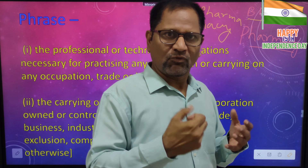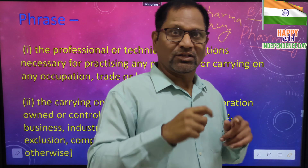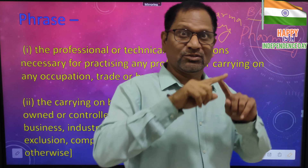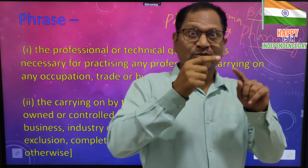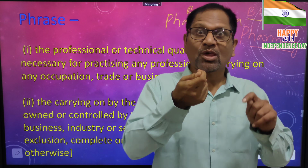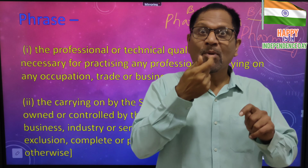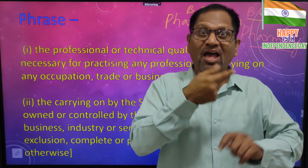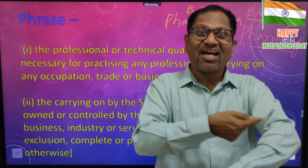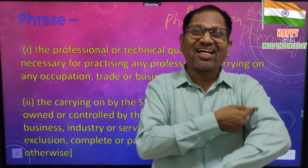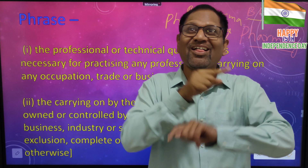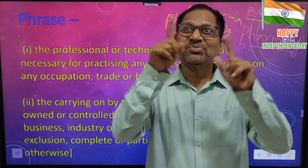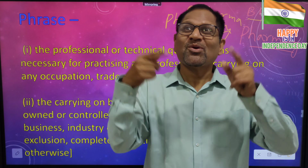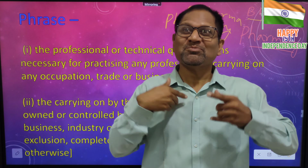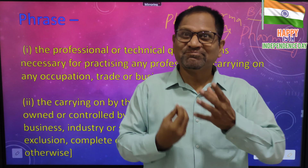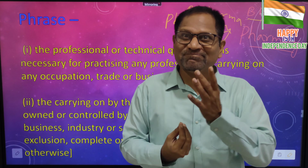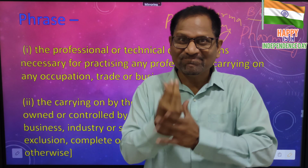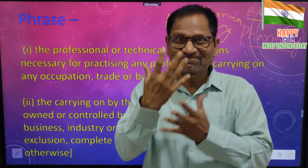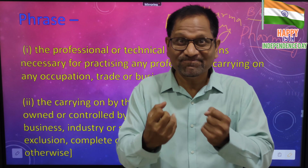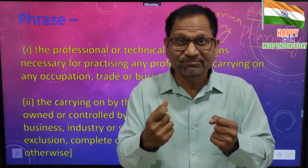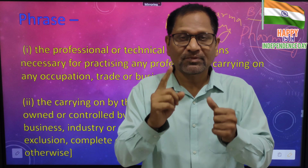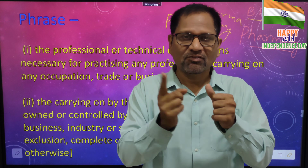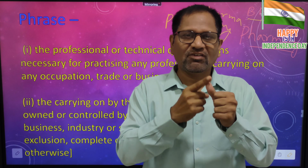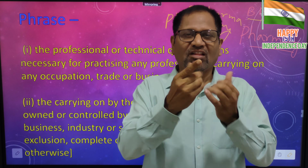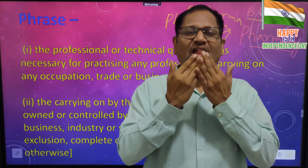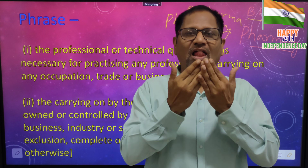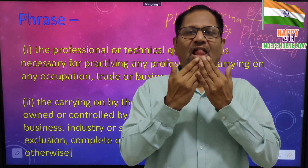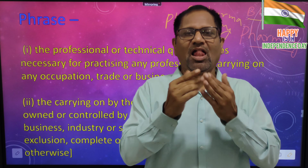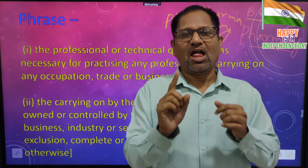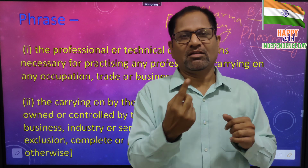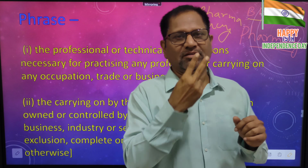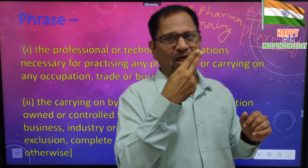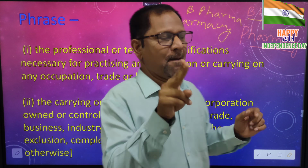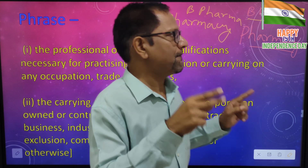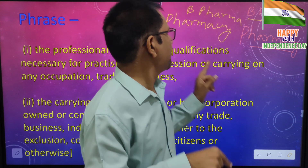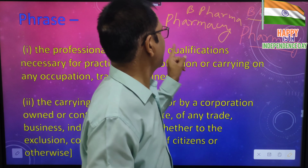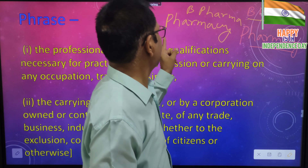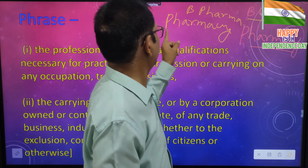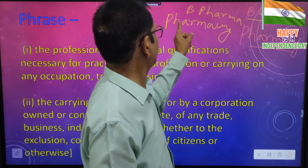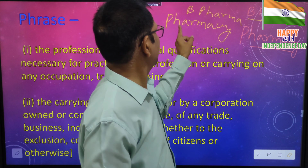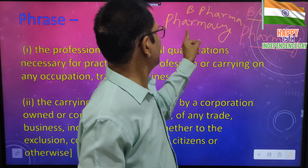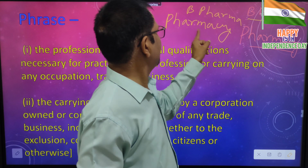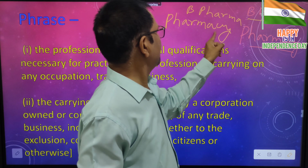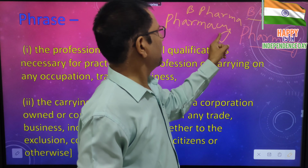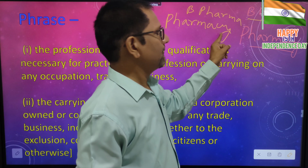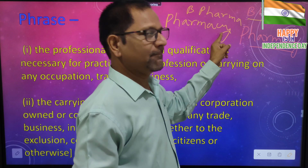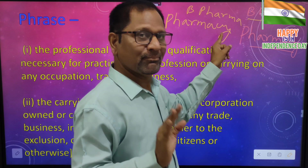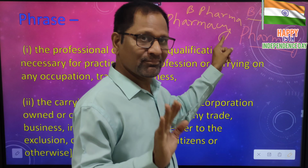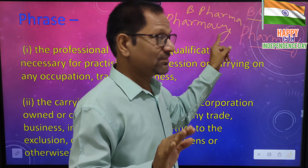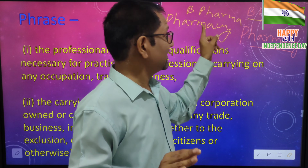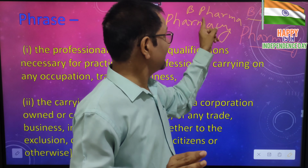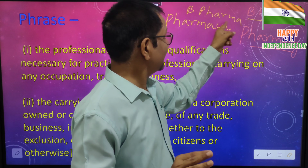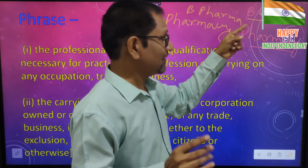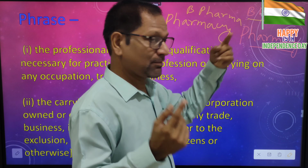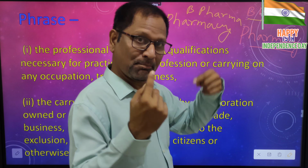आप लोगों को लगता है कि हमको मेडिकल स्टोर खोलना है तो पढ़ाई जो करनी होगी उसके लिए फार्मेसी की पढ़ाई करनी